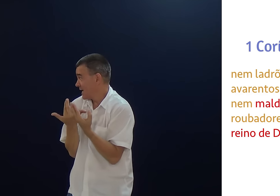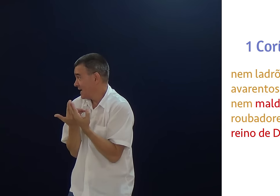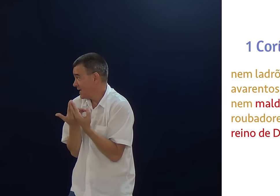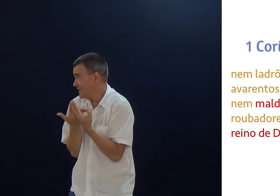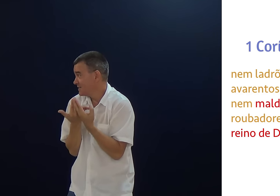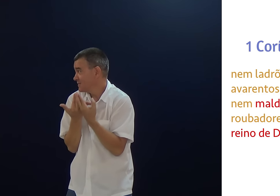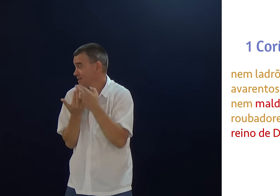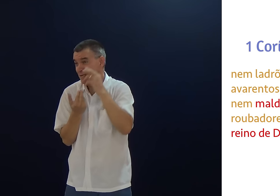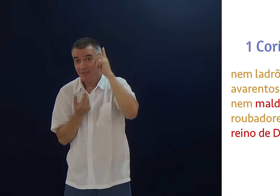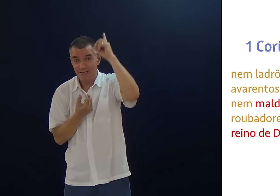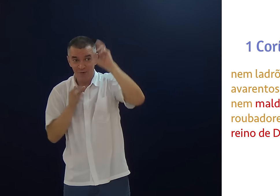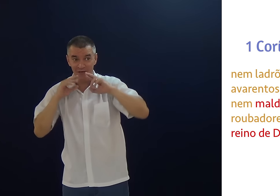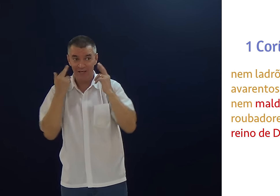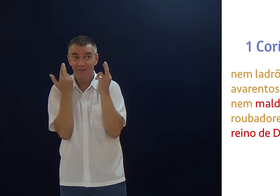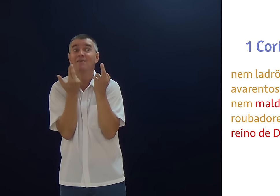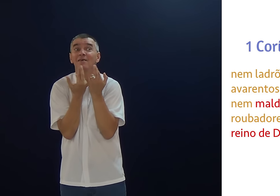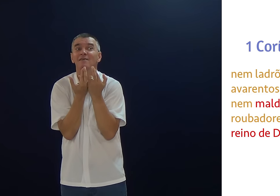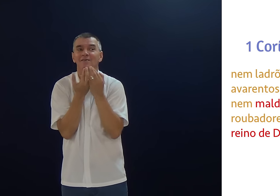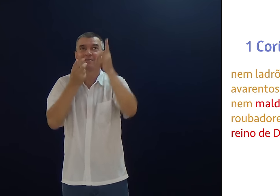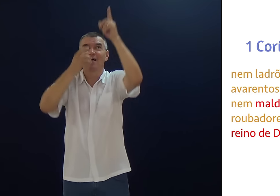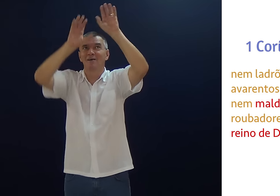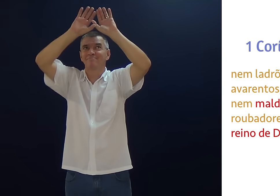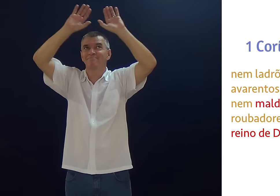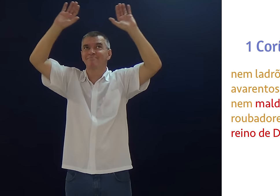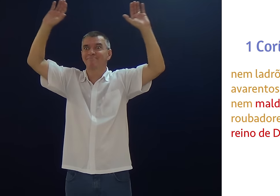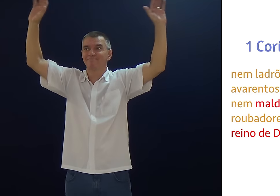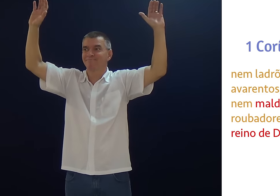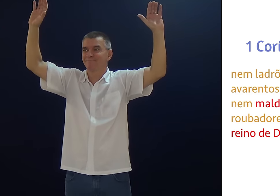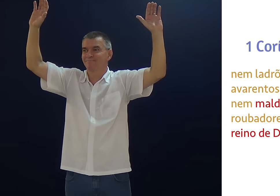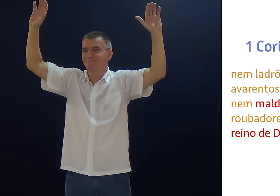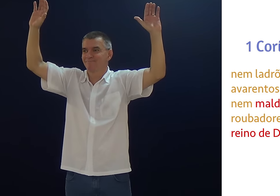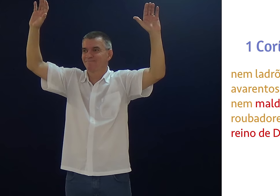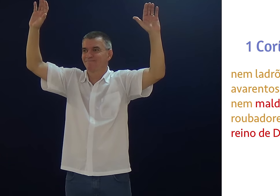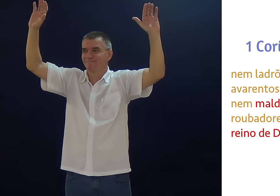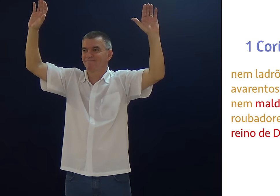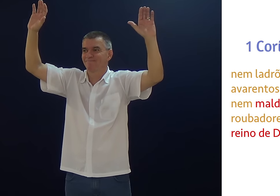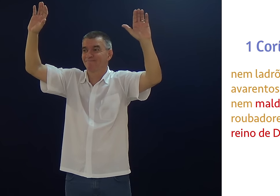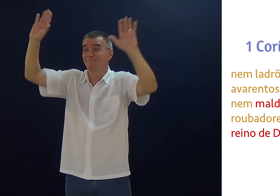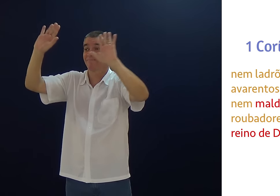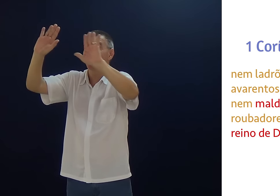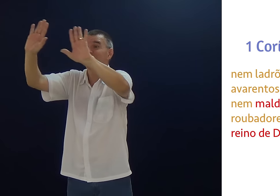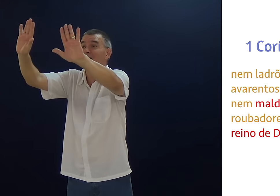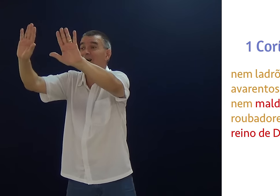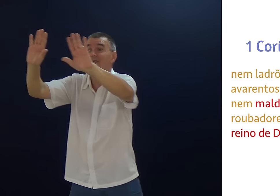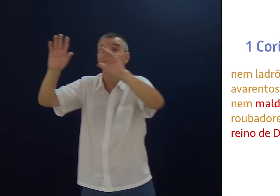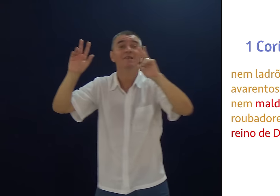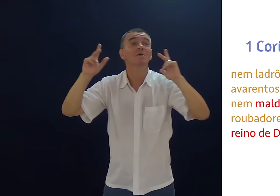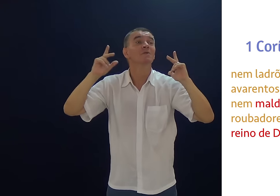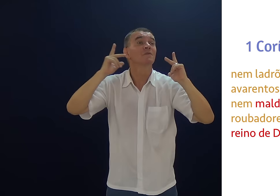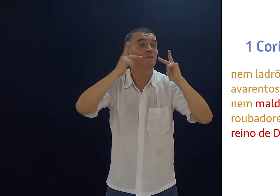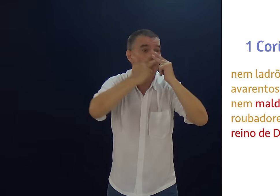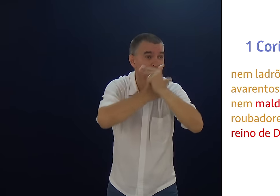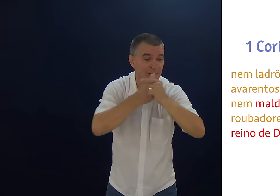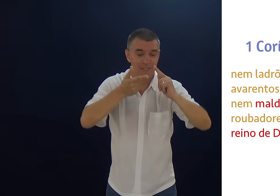maldade porque esses que praticam o mal Não herdarão o reino de